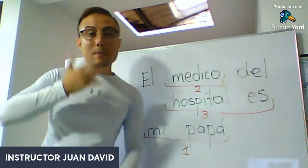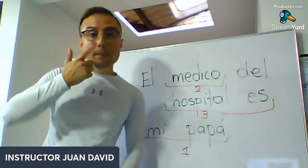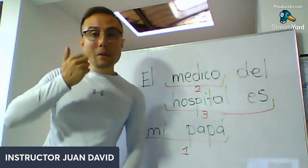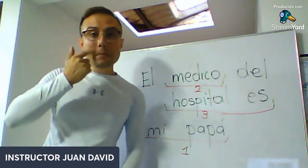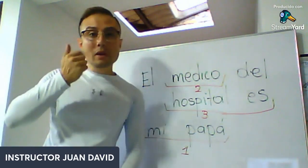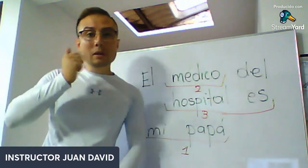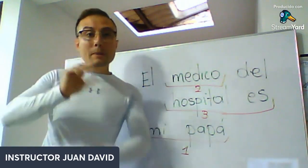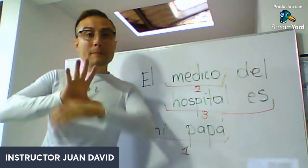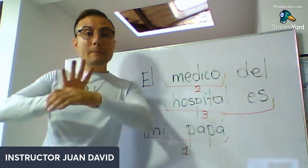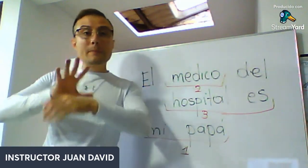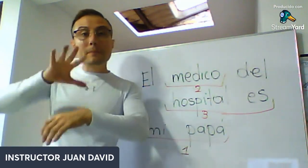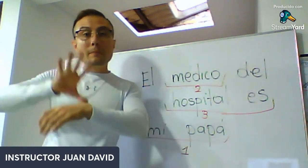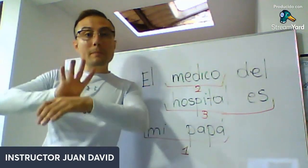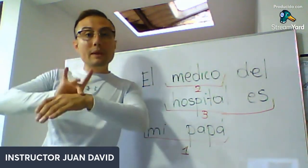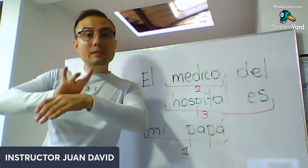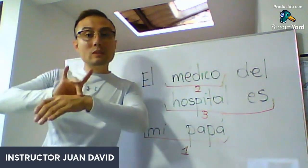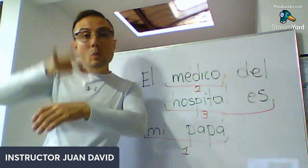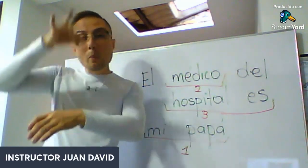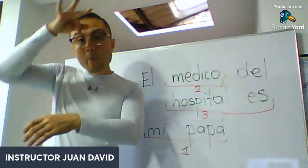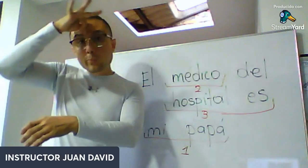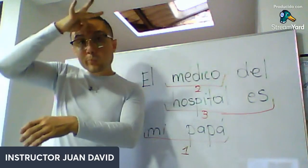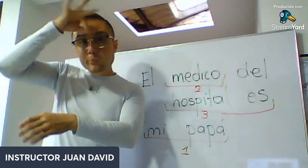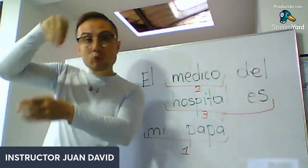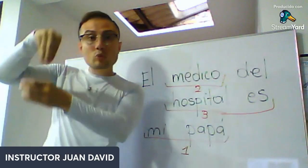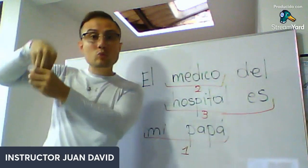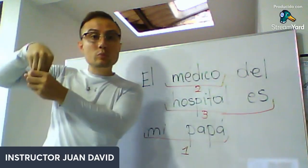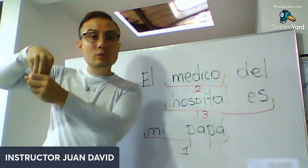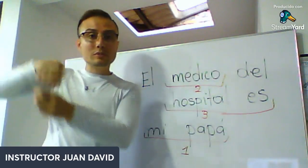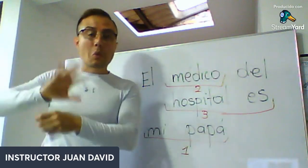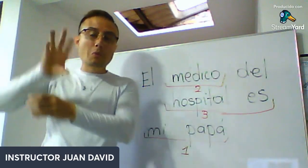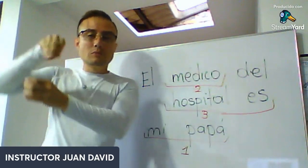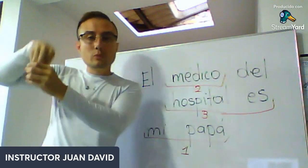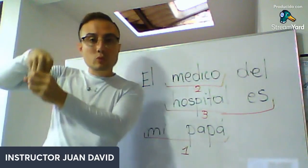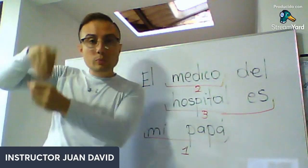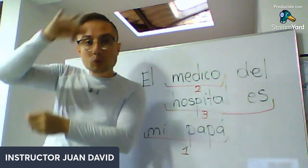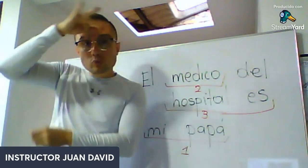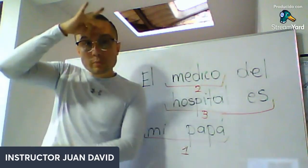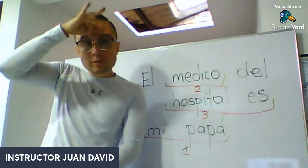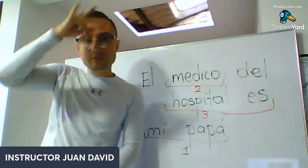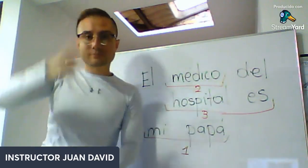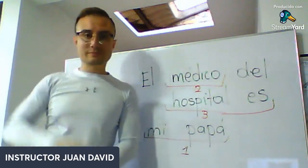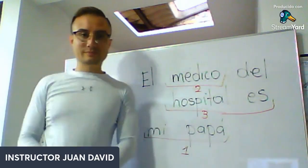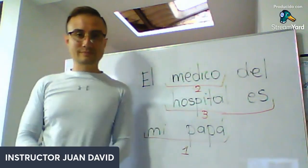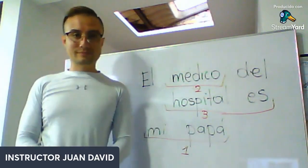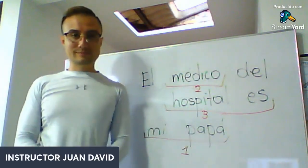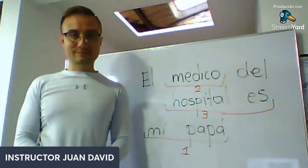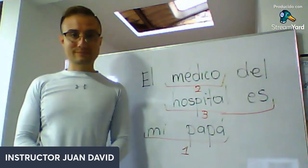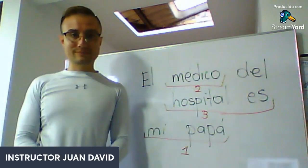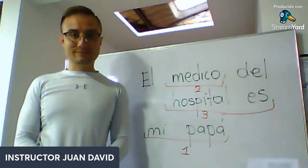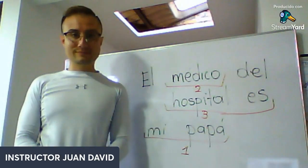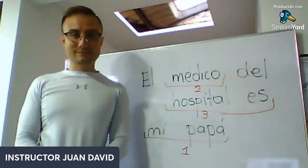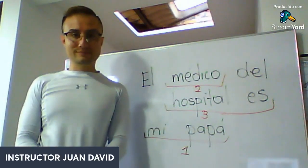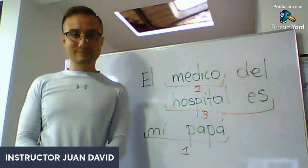mi papá aquí un médico y digo adentro hospital